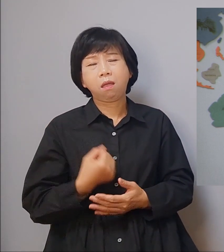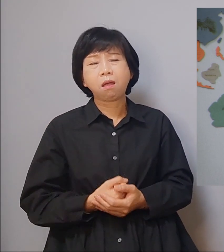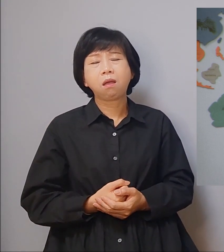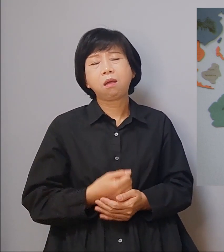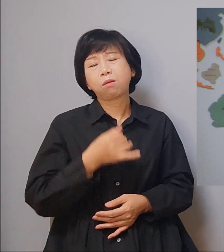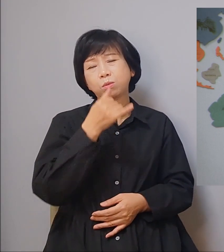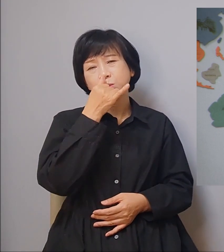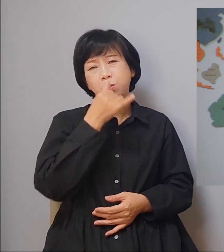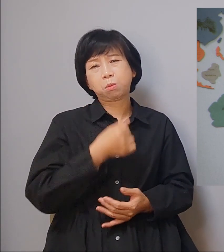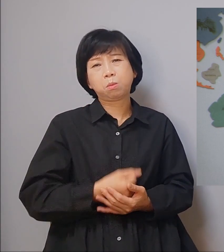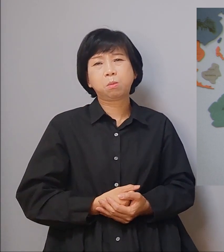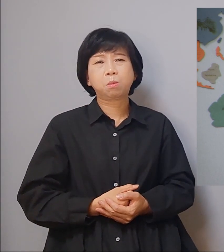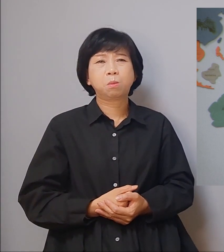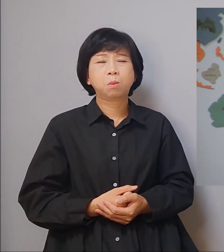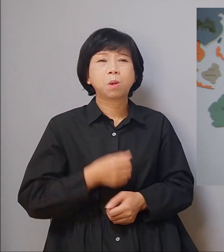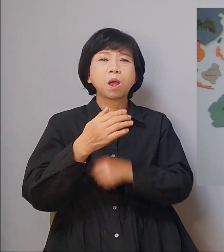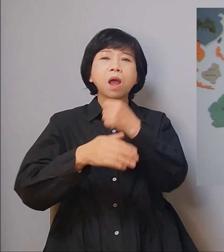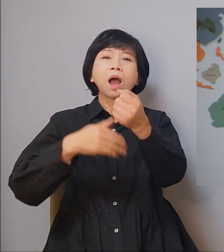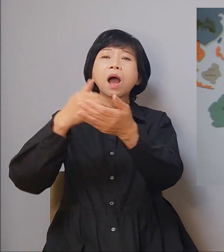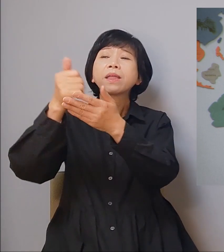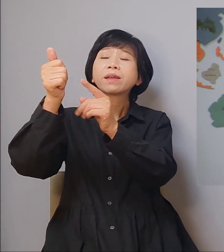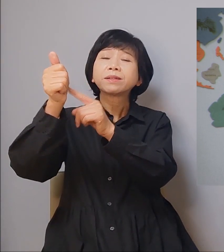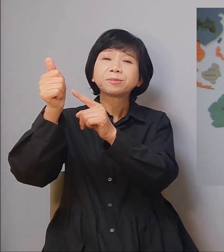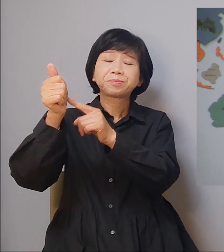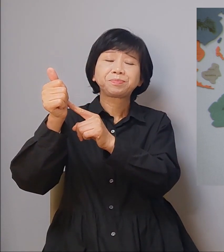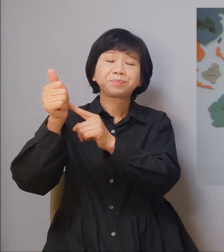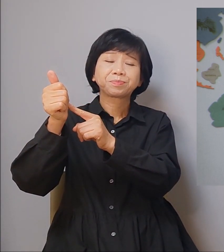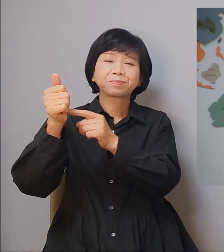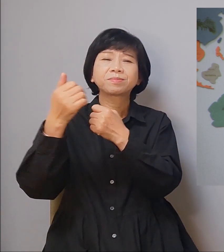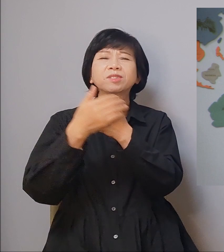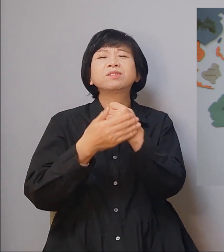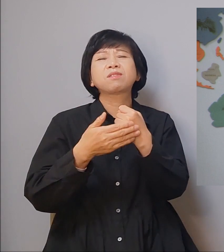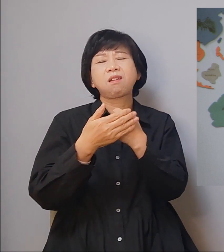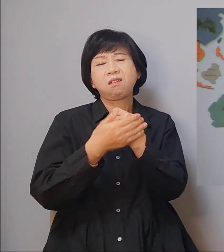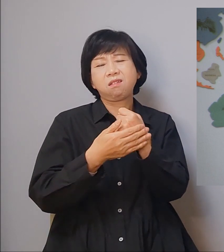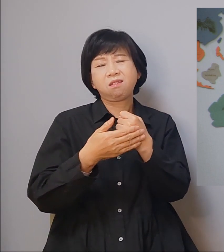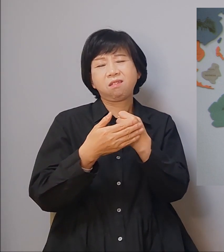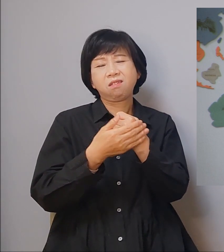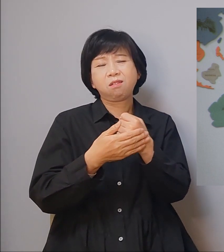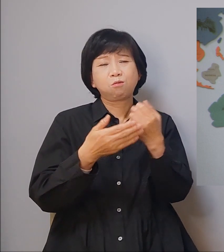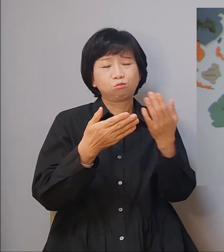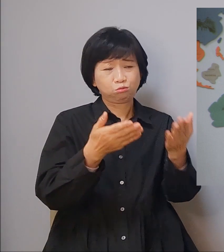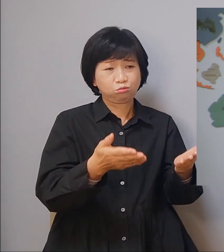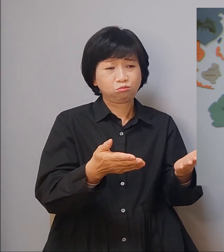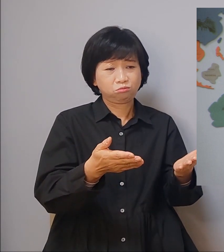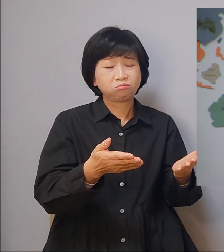있습니다. 하나님이 그 자리에서도 은혜를 주시는가입니다.